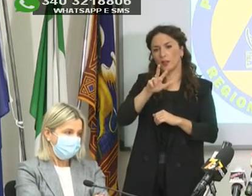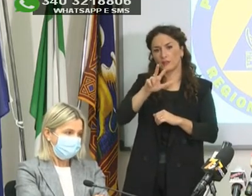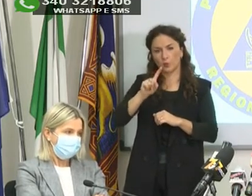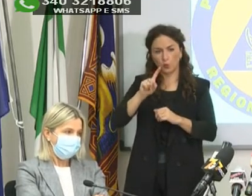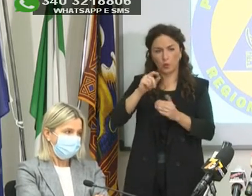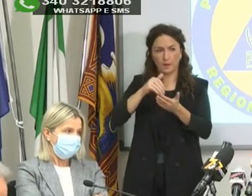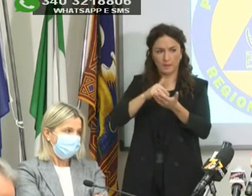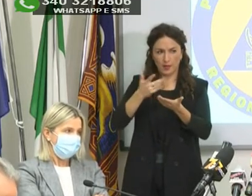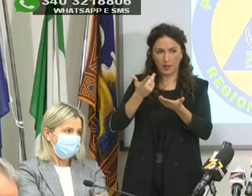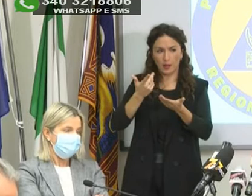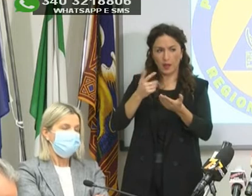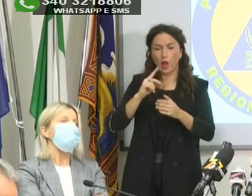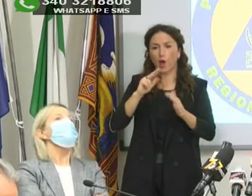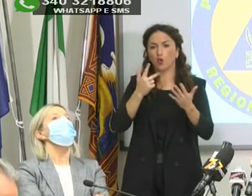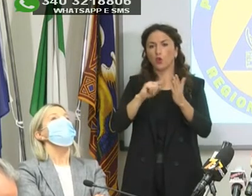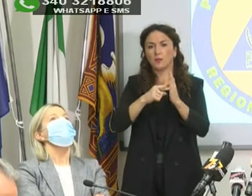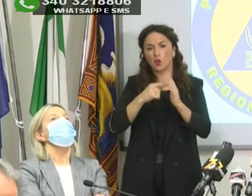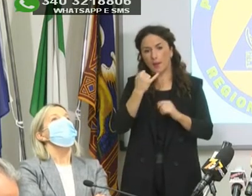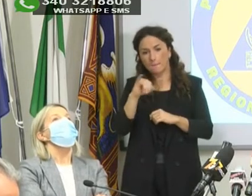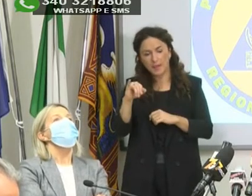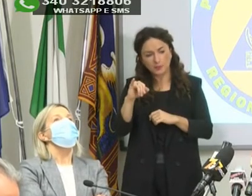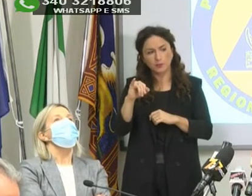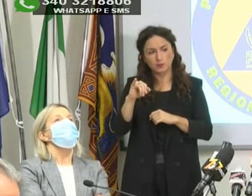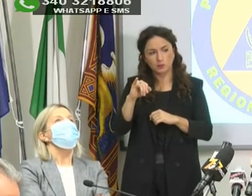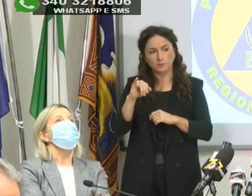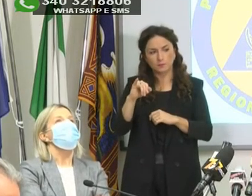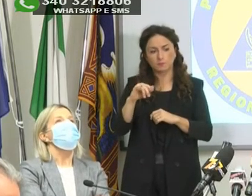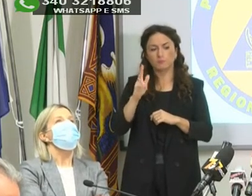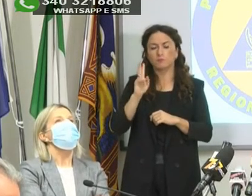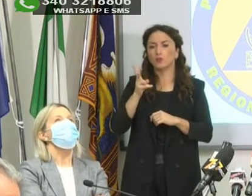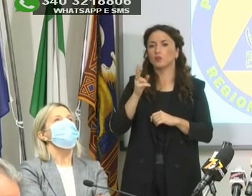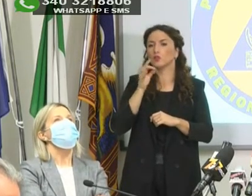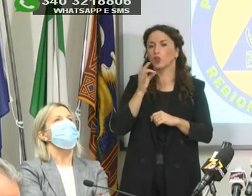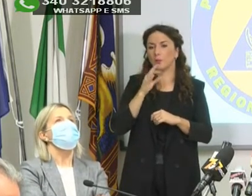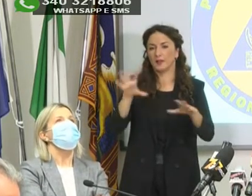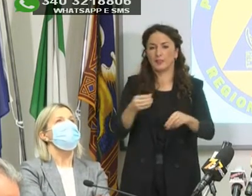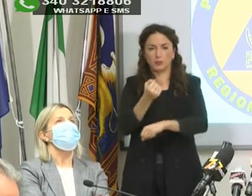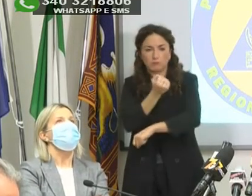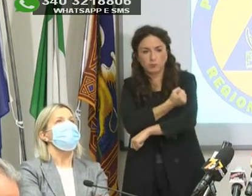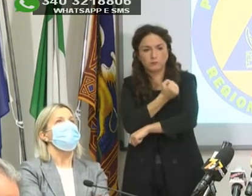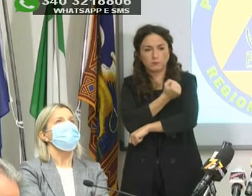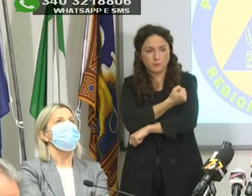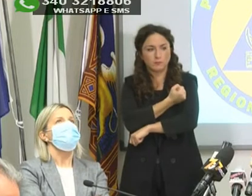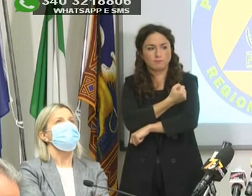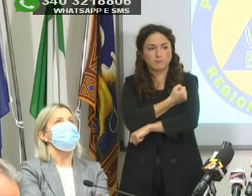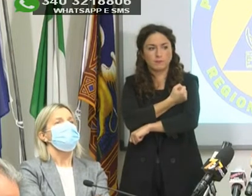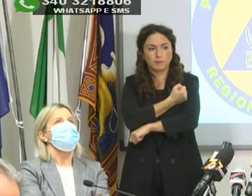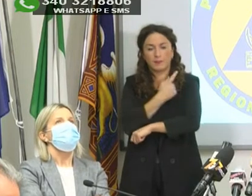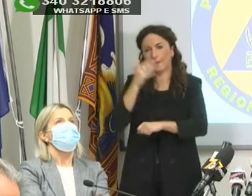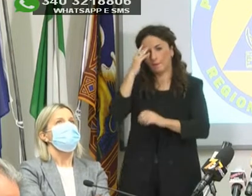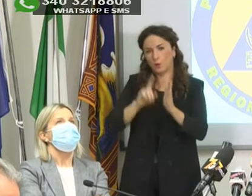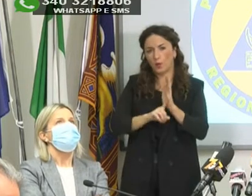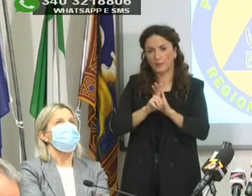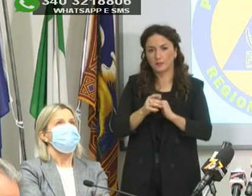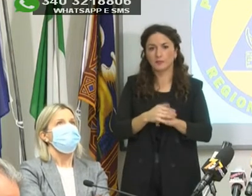1.332.000 dosi, 8 milioni e mezzo, abbiamo iniziato il 12 ottobre a vaccinare e poi ci arrivano